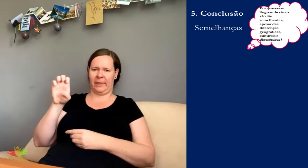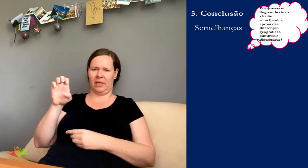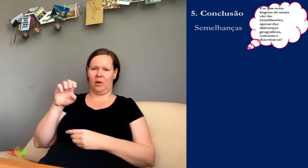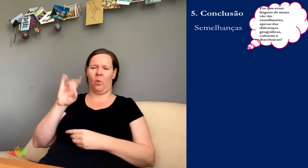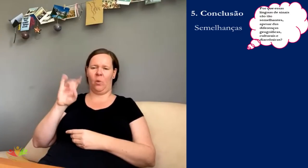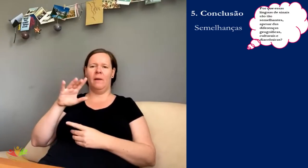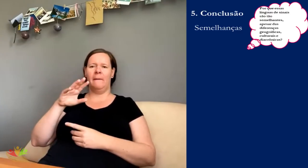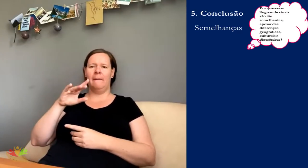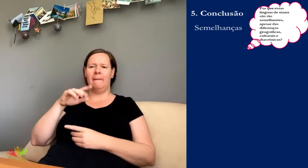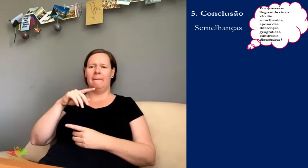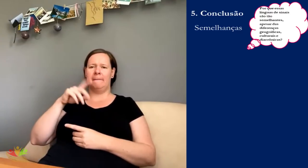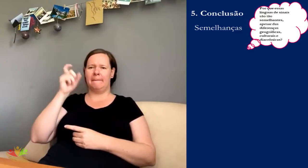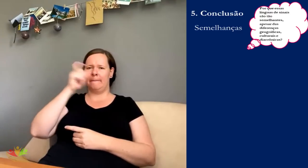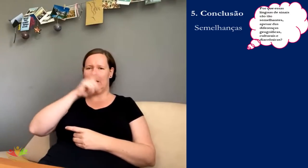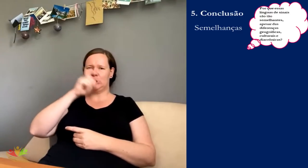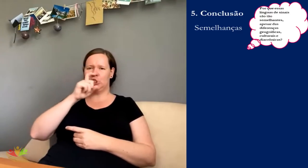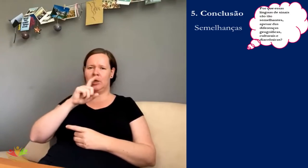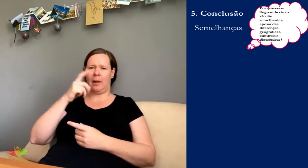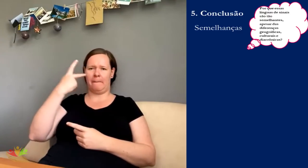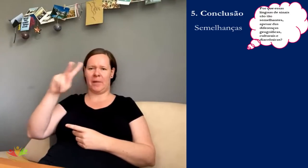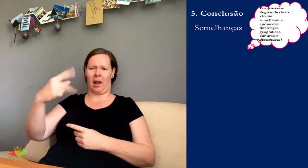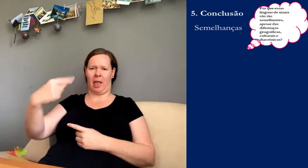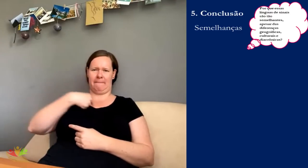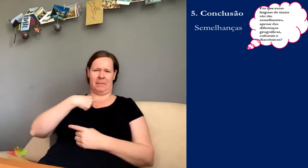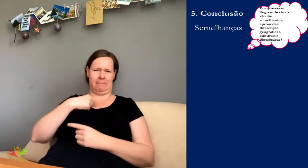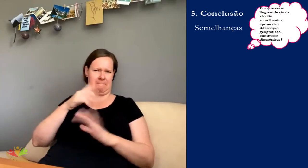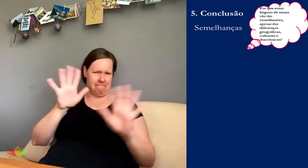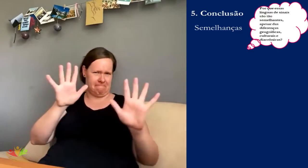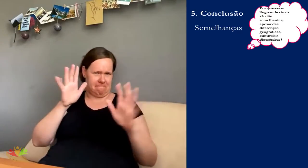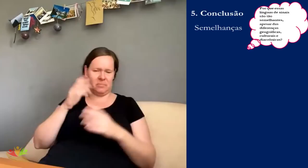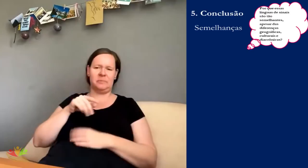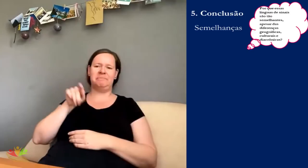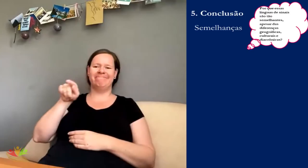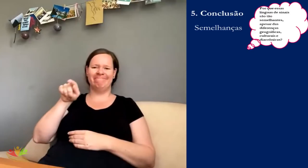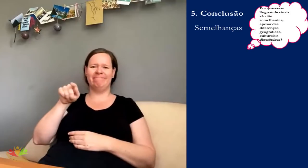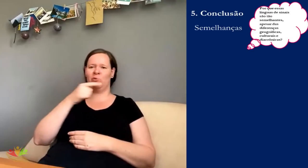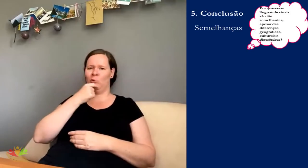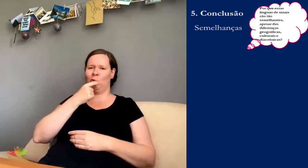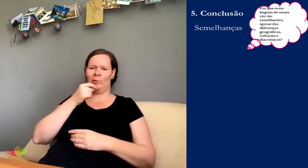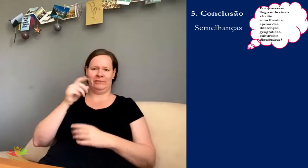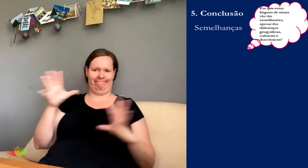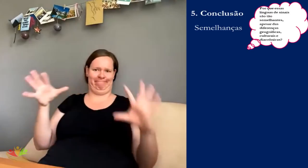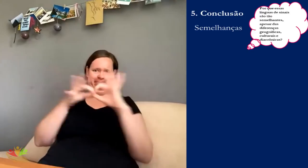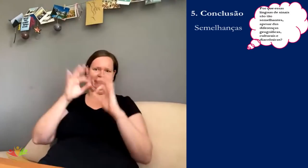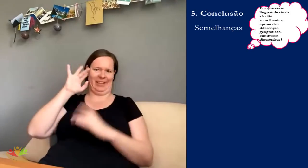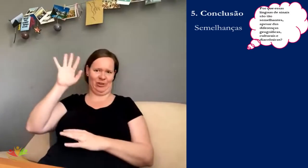por ter um trabalho chamado Light to Me, que significa